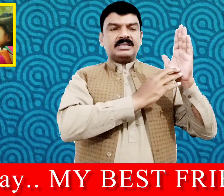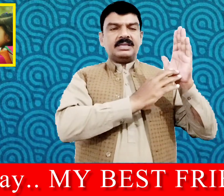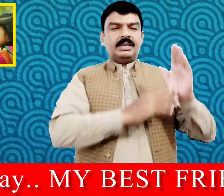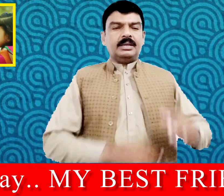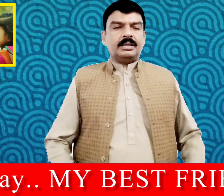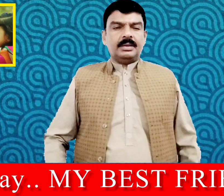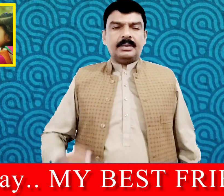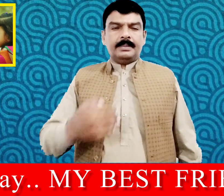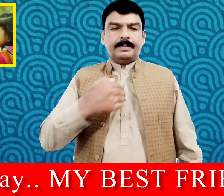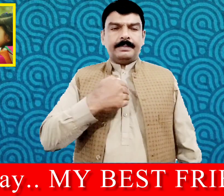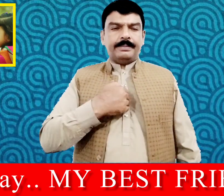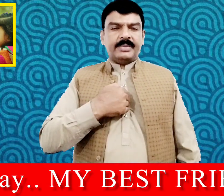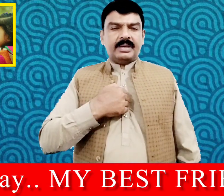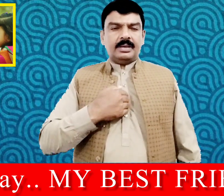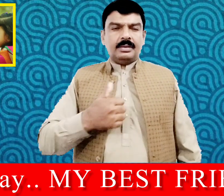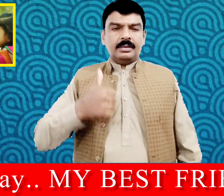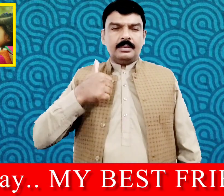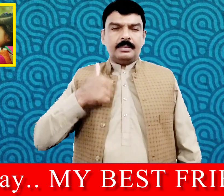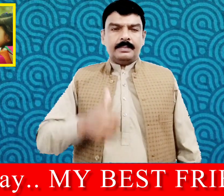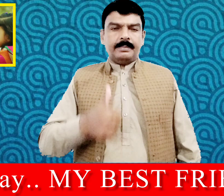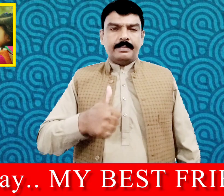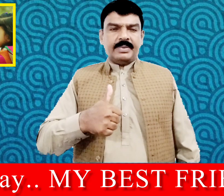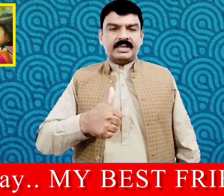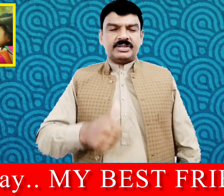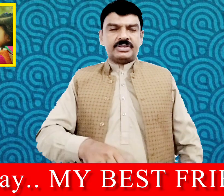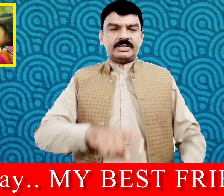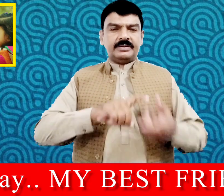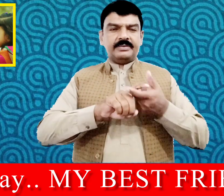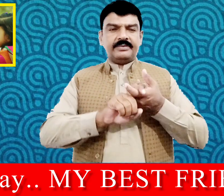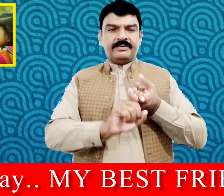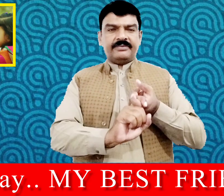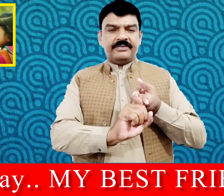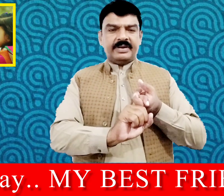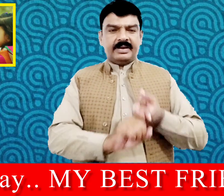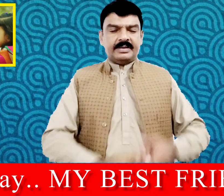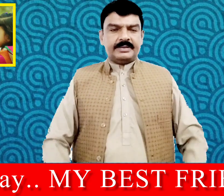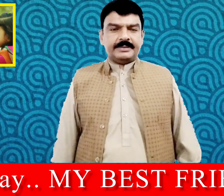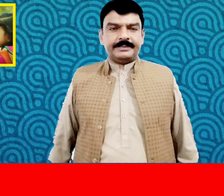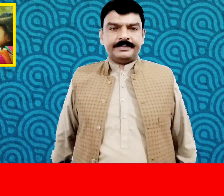ऐसे माई बेस्ट फ्रेंड।